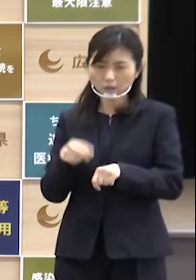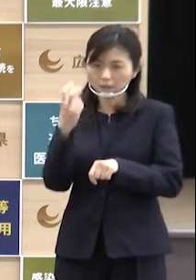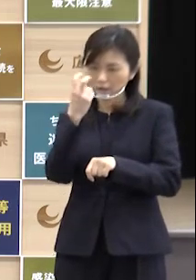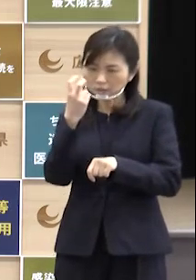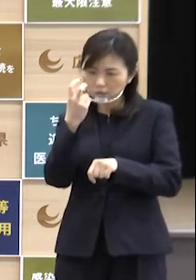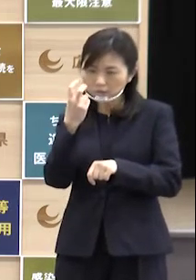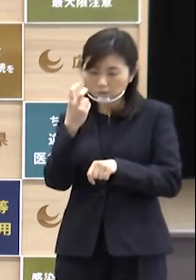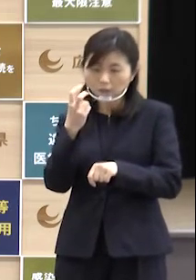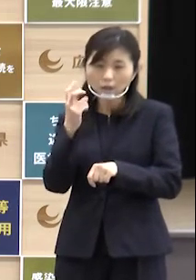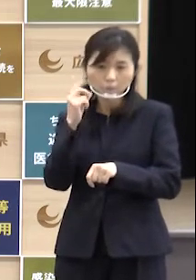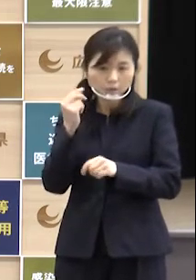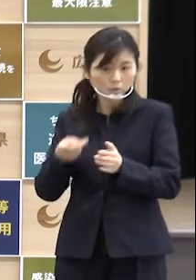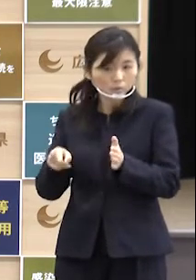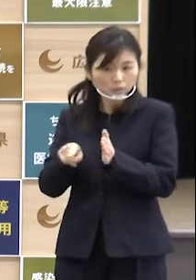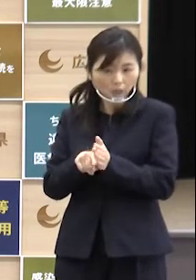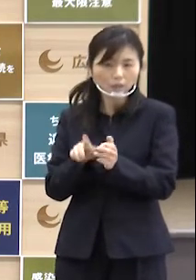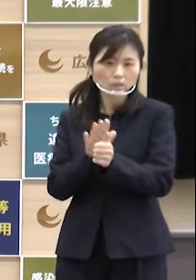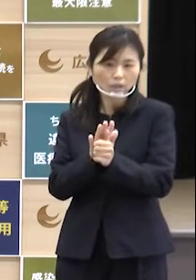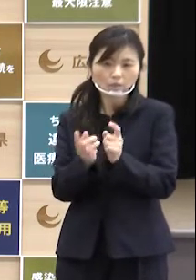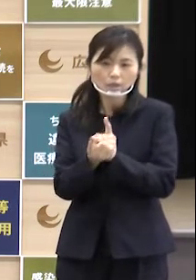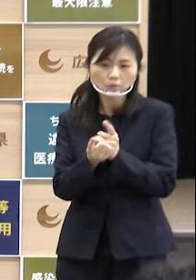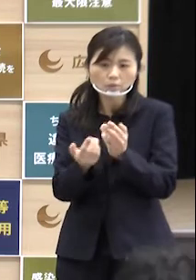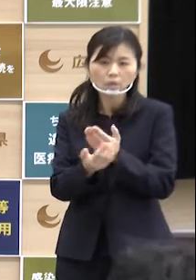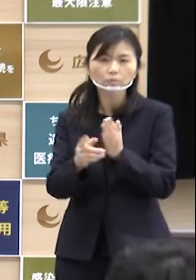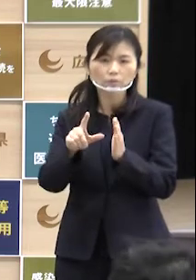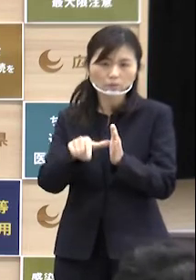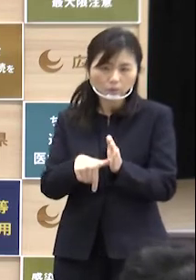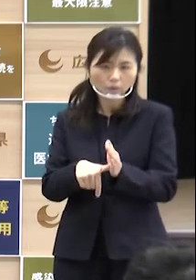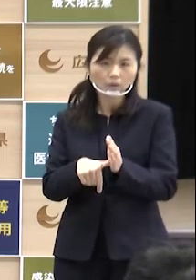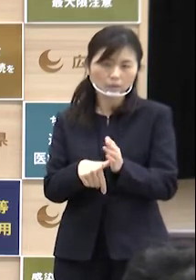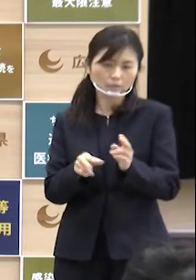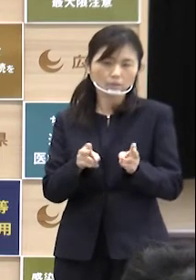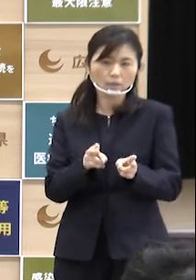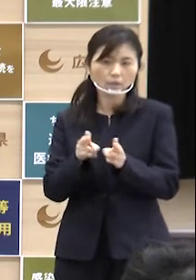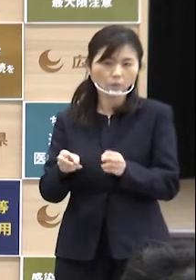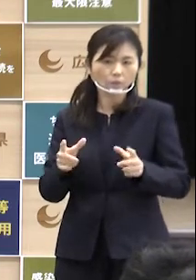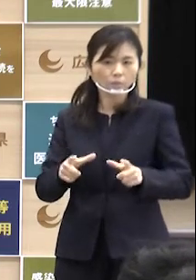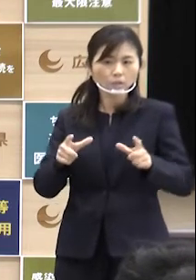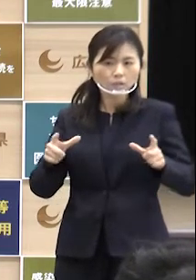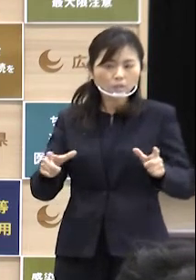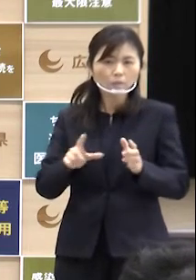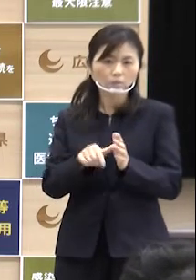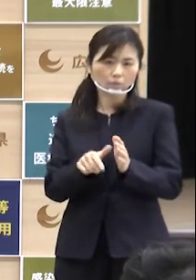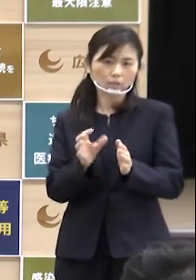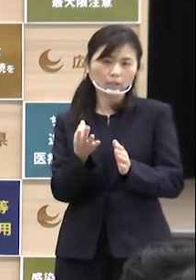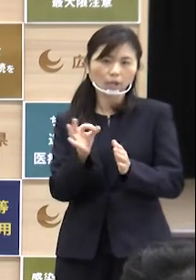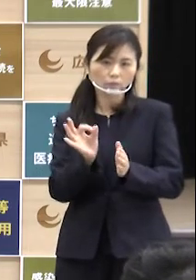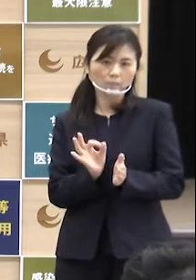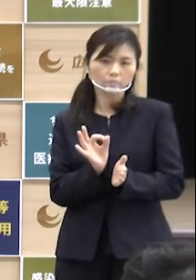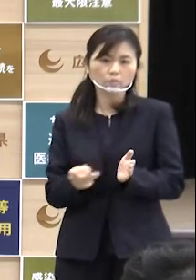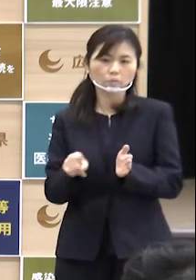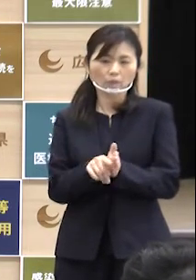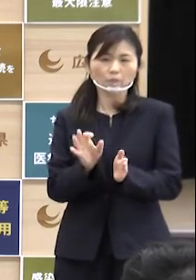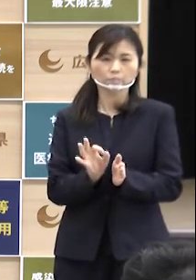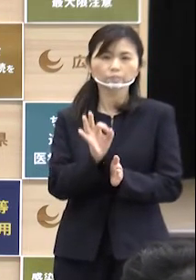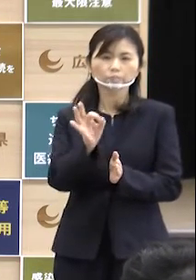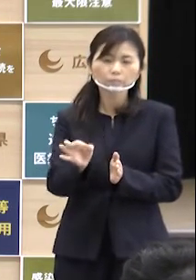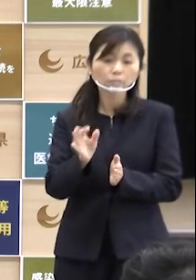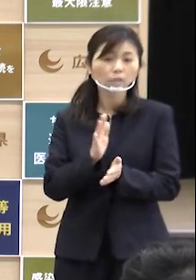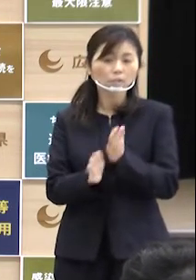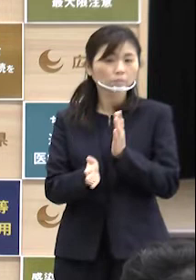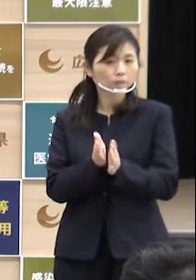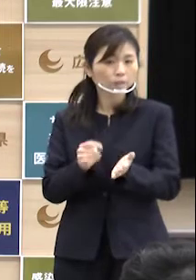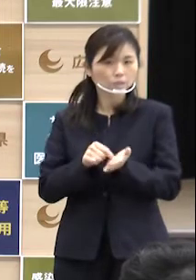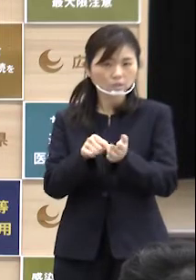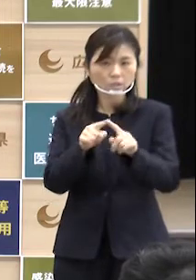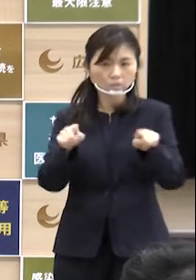加支援の対象となる場合には、制度拡大後の金額で給付することとしておりますので、改めて申請書を提出い